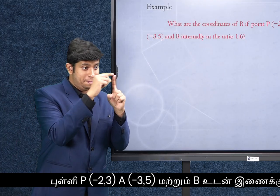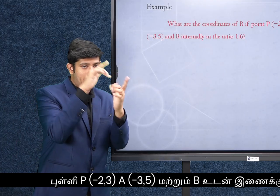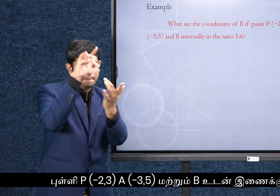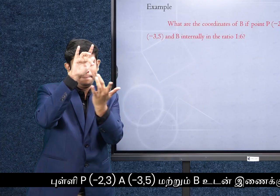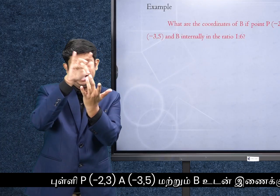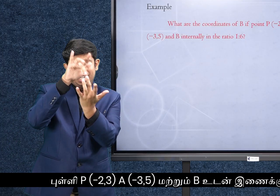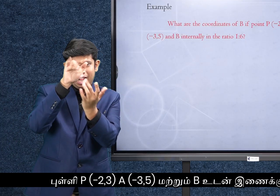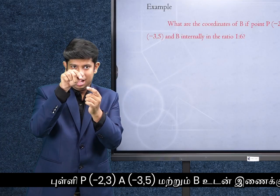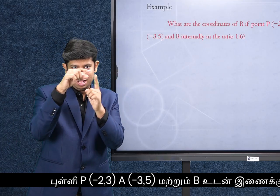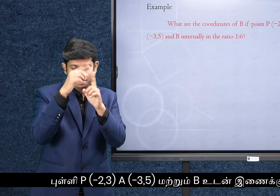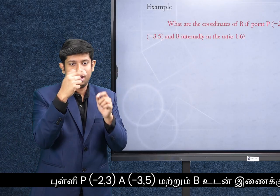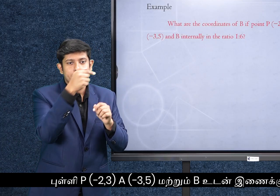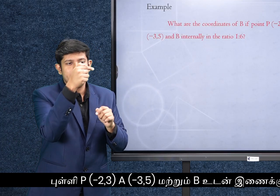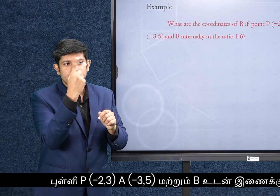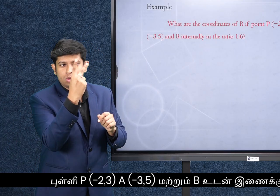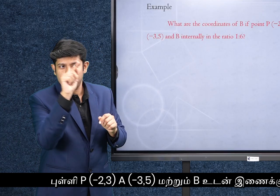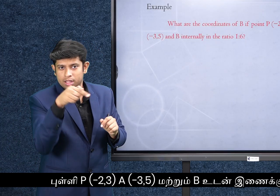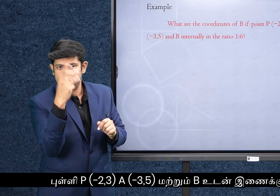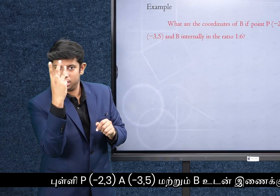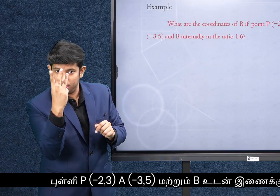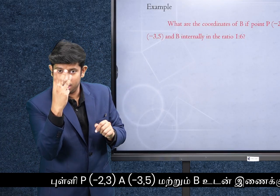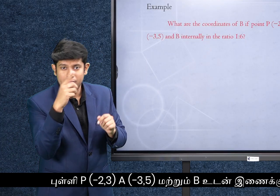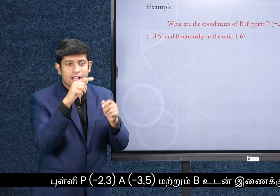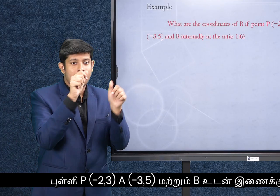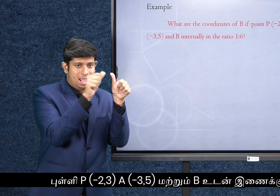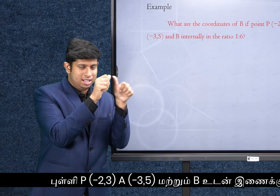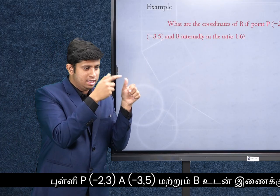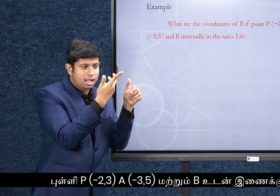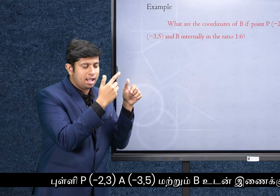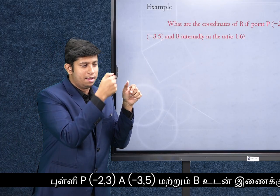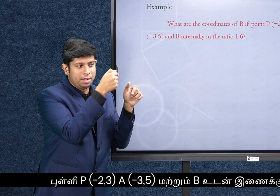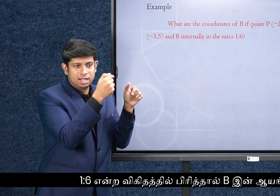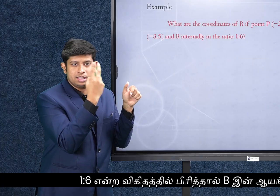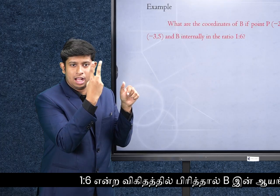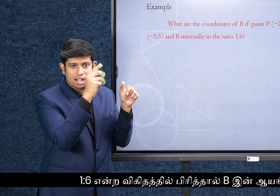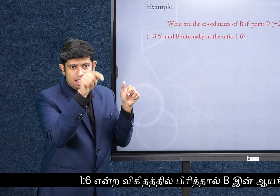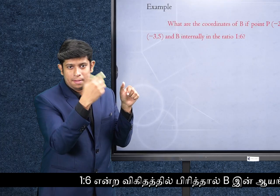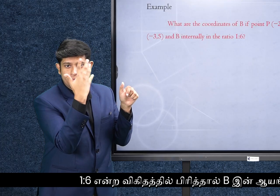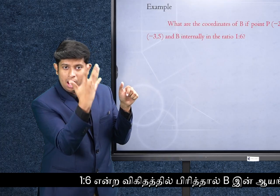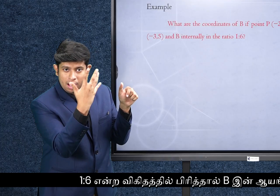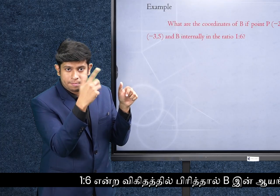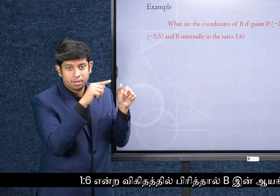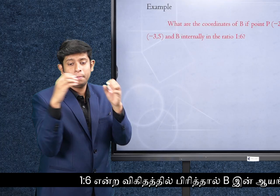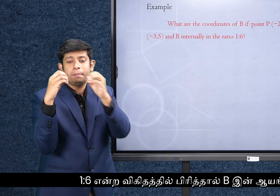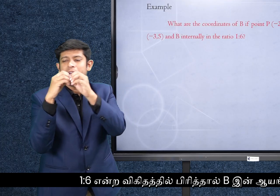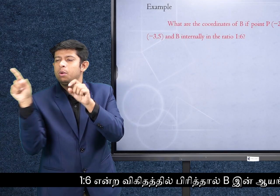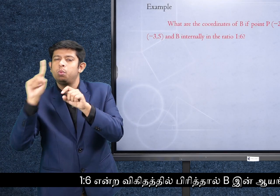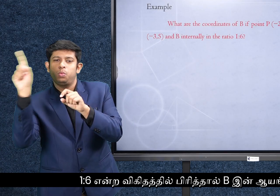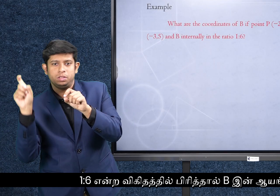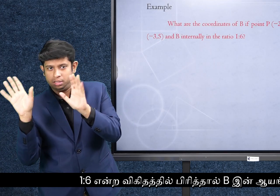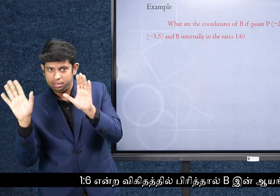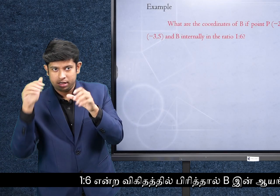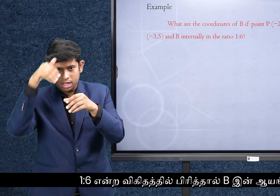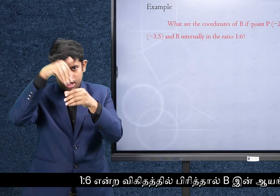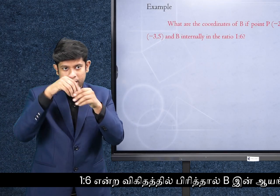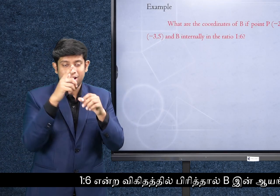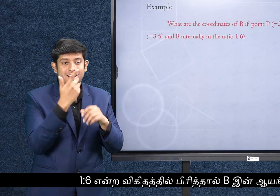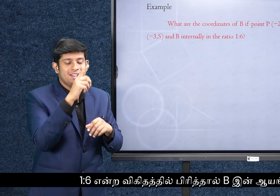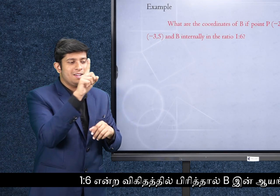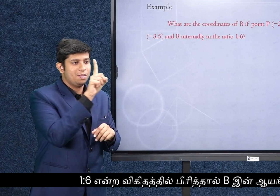கழித்தல் 3 5 மற்றும் B யுடன் இணைக்கும் கோடு பகுதியை 1 அரைப்புள்ளி 6 என்ற விகிதத்தில் பிரித்தால் B